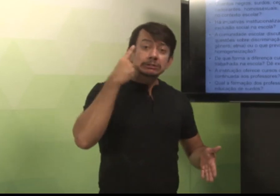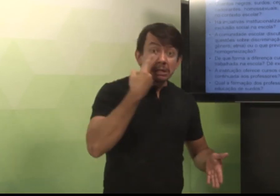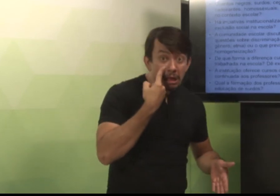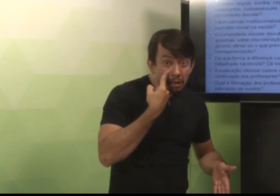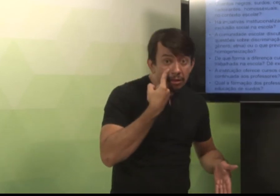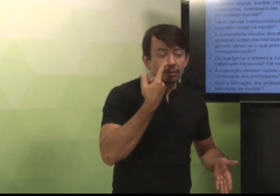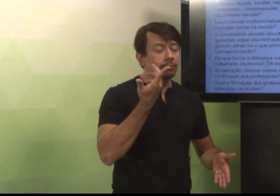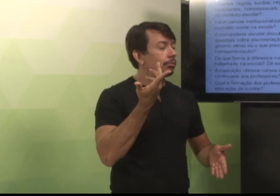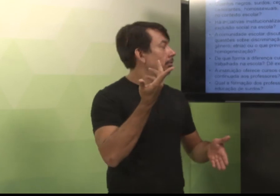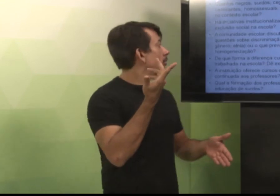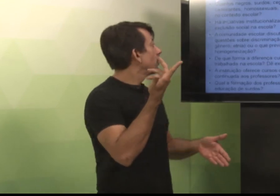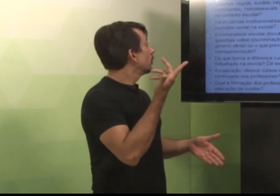surdos cegos.